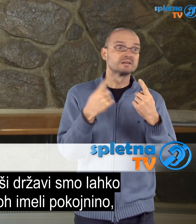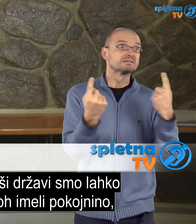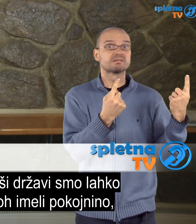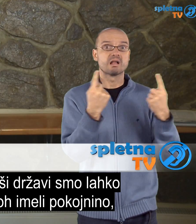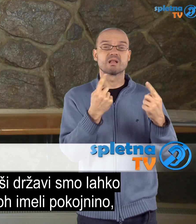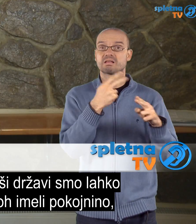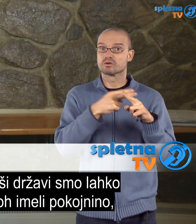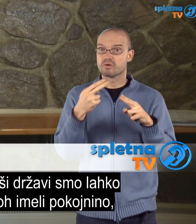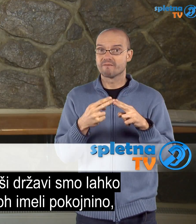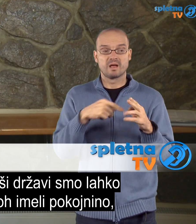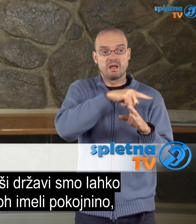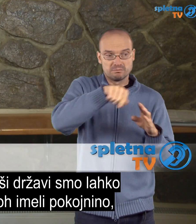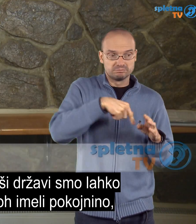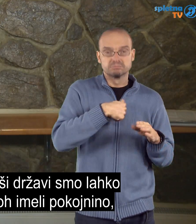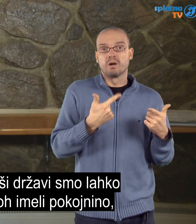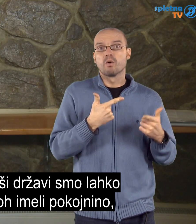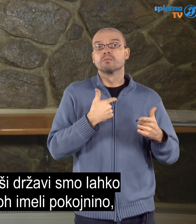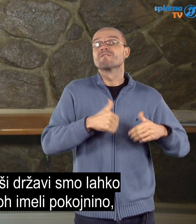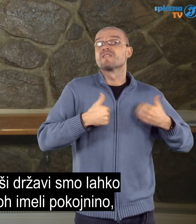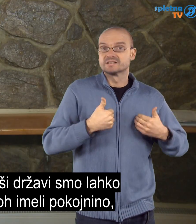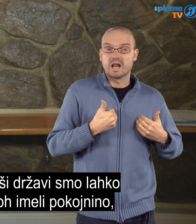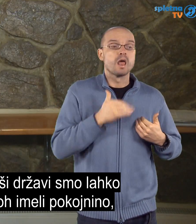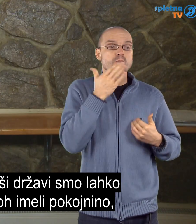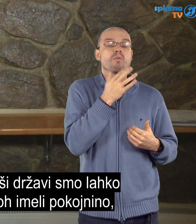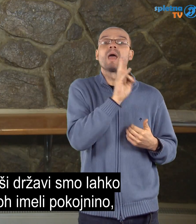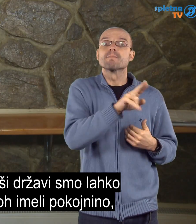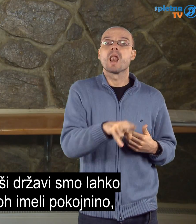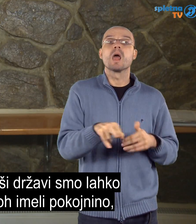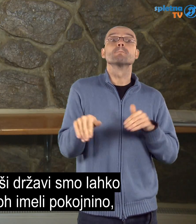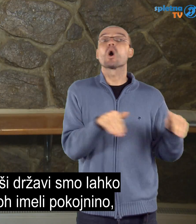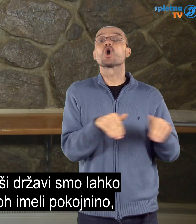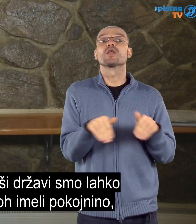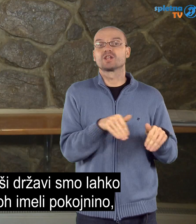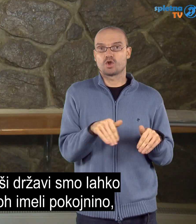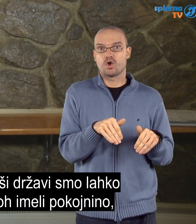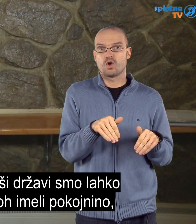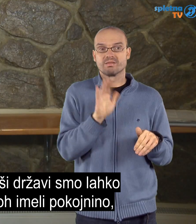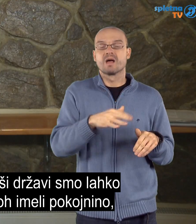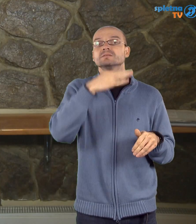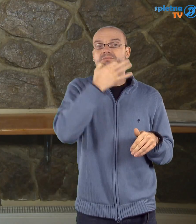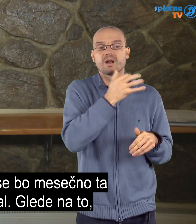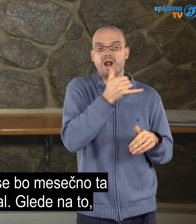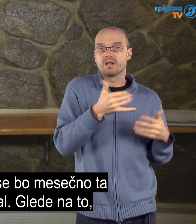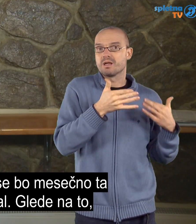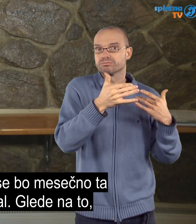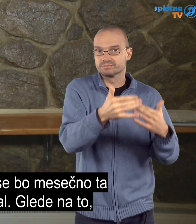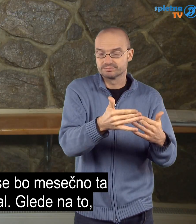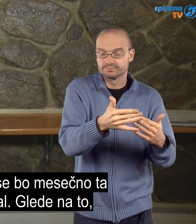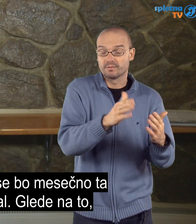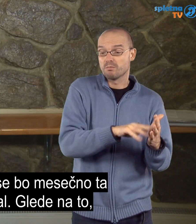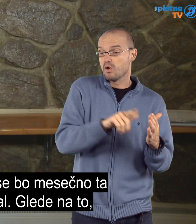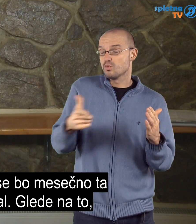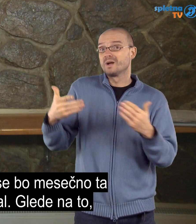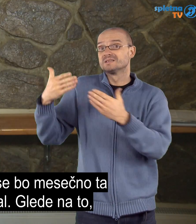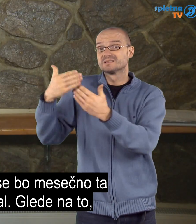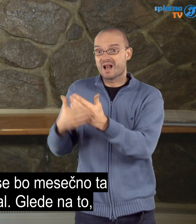naši državi, smo zelo veseli, da bomo sploh imeli pokojnino, pa na stara leta, zdaj po drugi strani, ja,